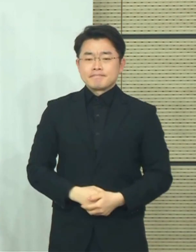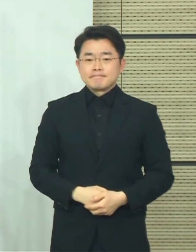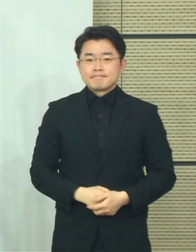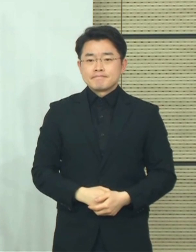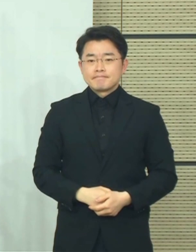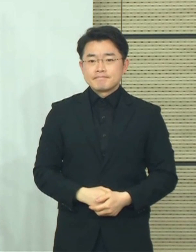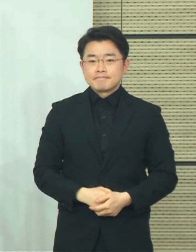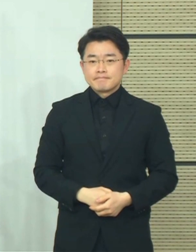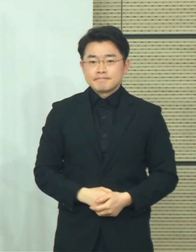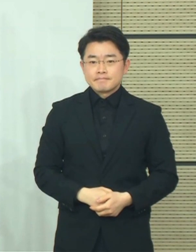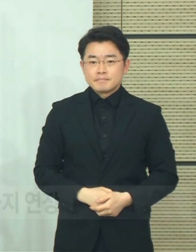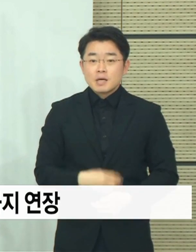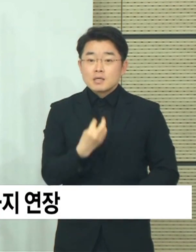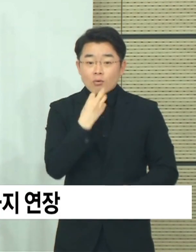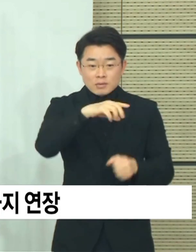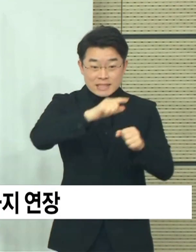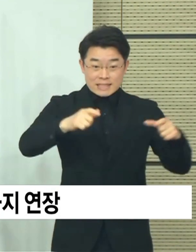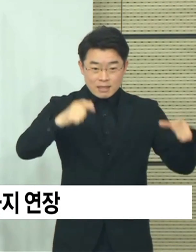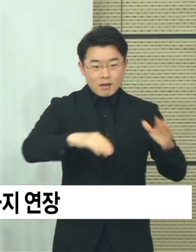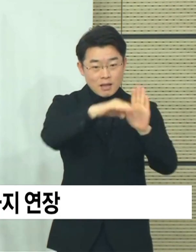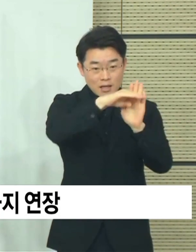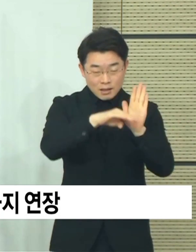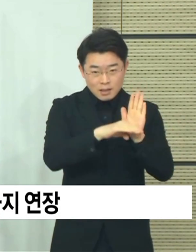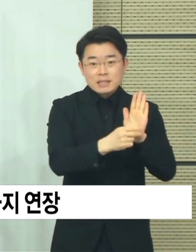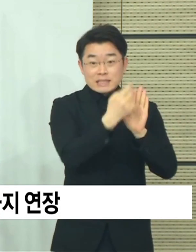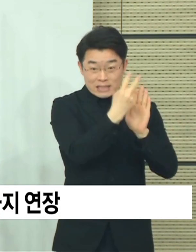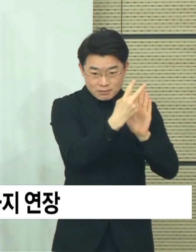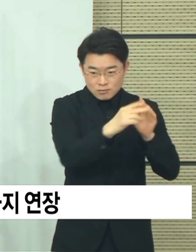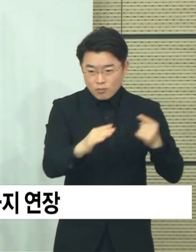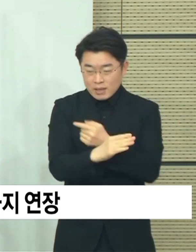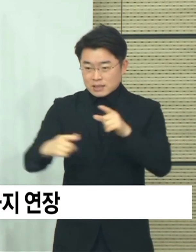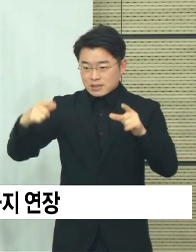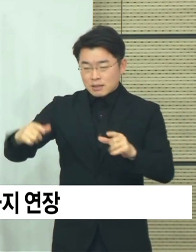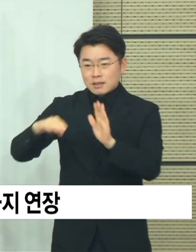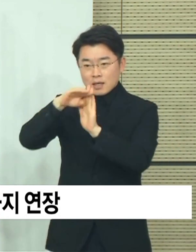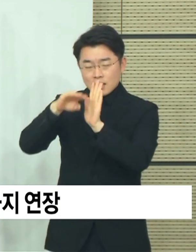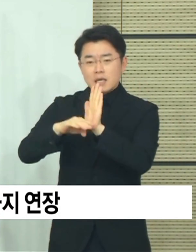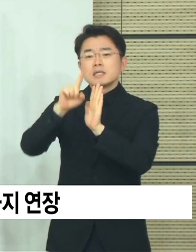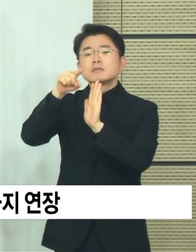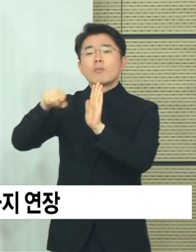현재 적용 중인 수도권 2단계, 비수도권 1.5단계는